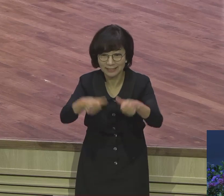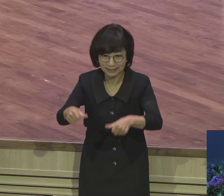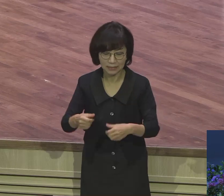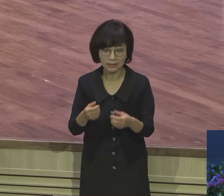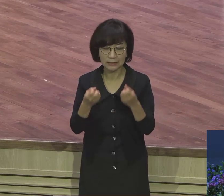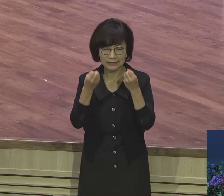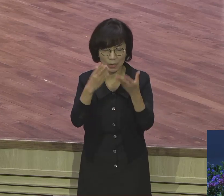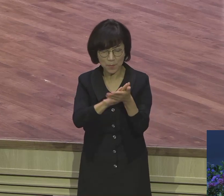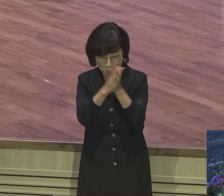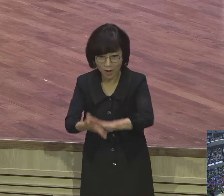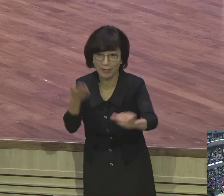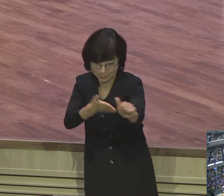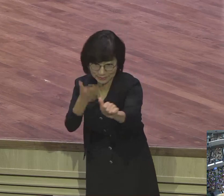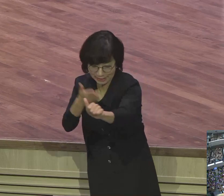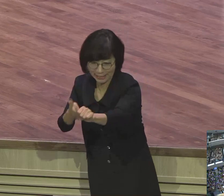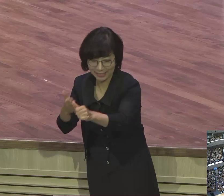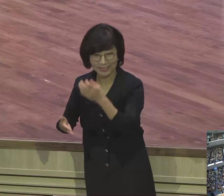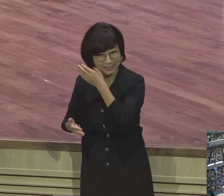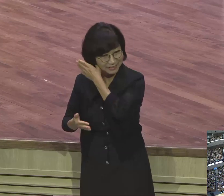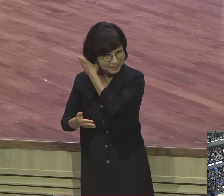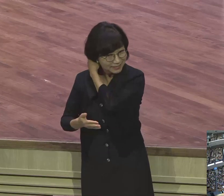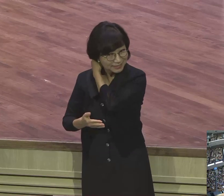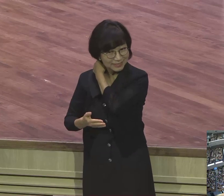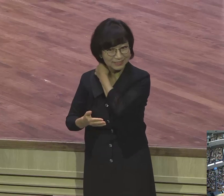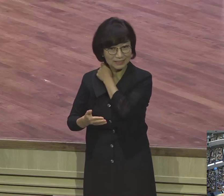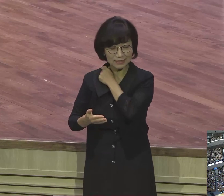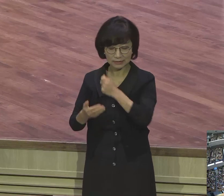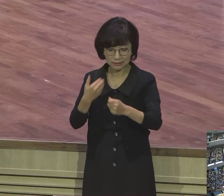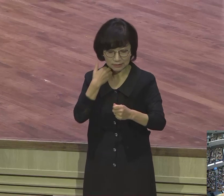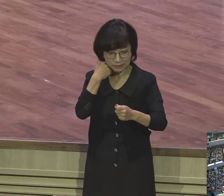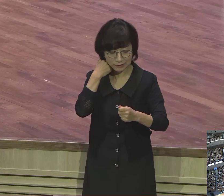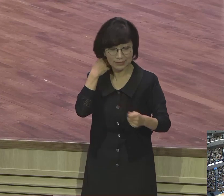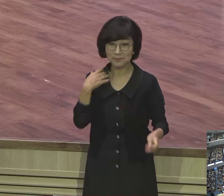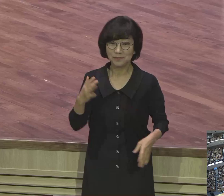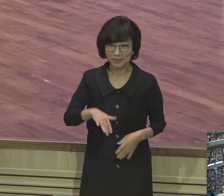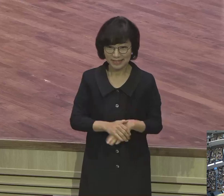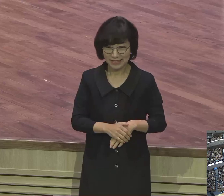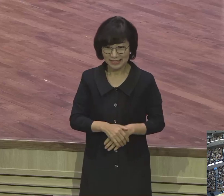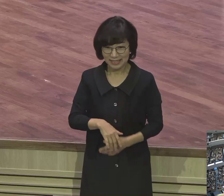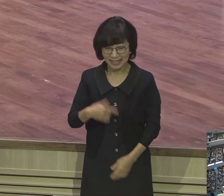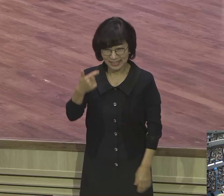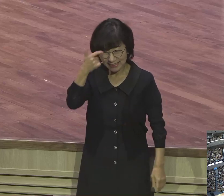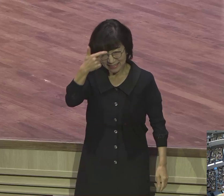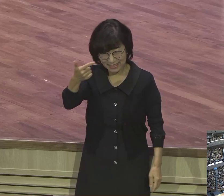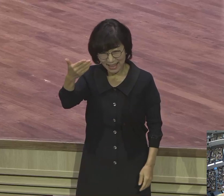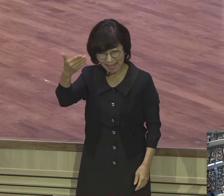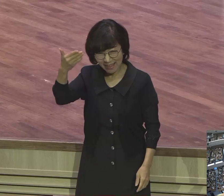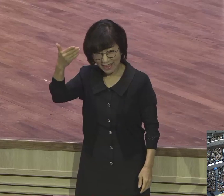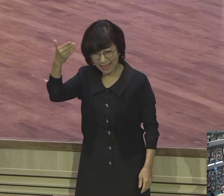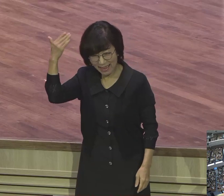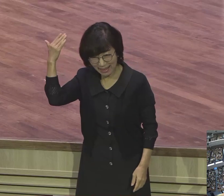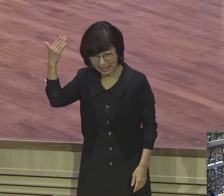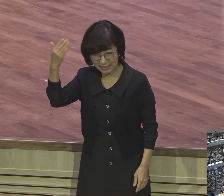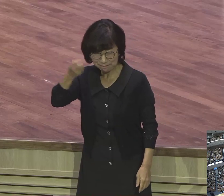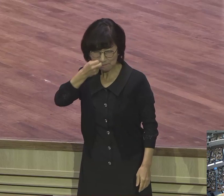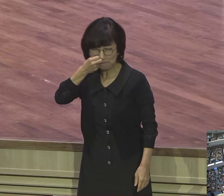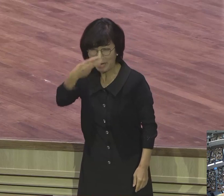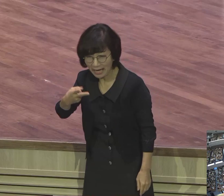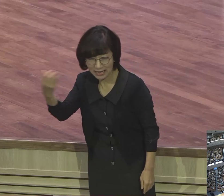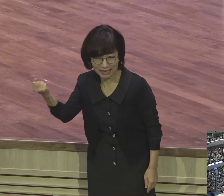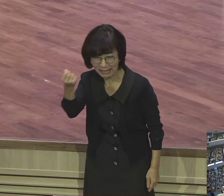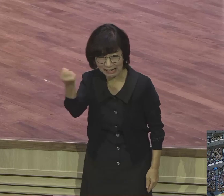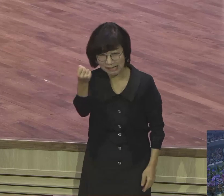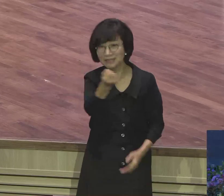바뀝시다. 바뀝시다. 예틀을 벗고 새틀을 갖춥시다. 예틀을 벗고 예틀을